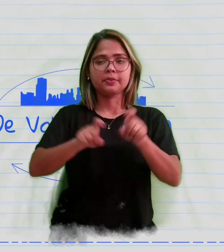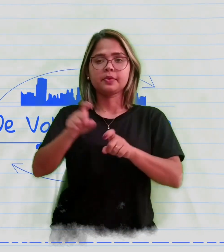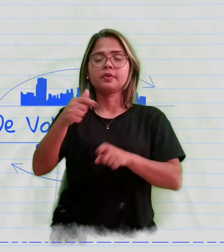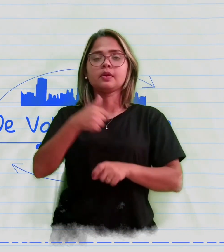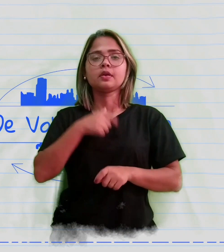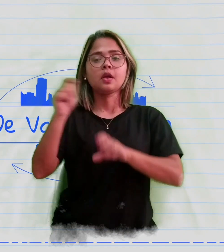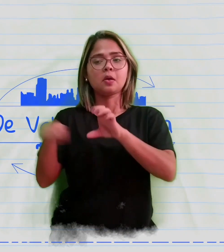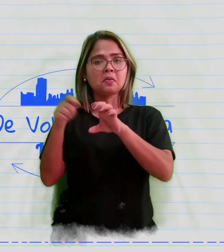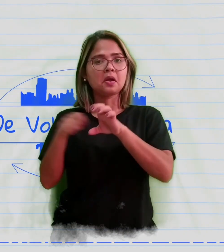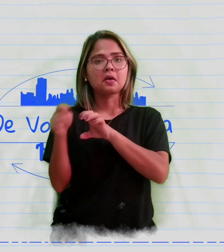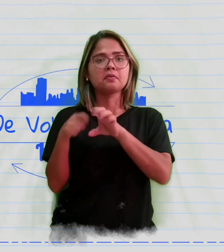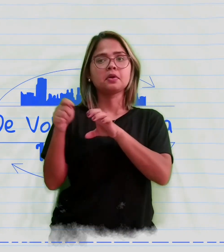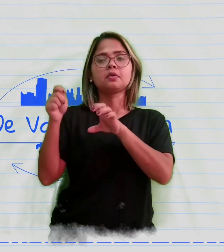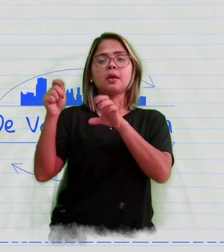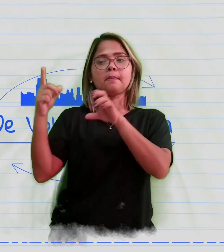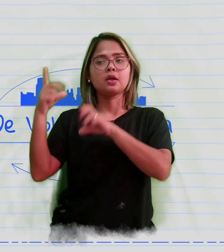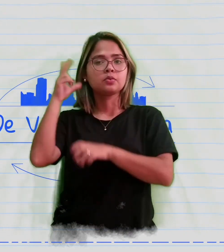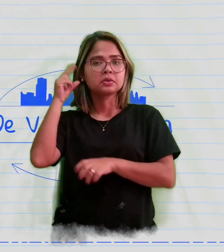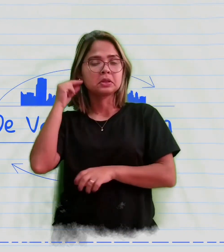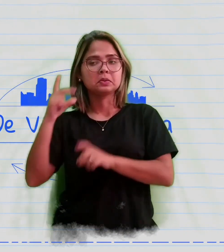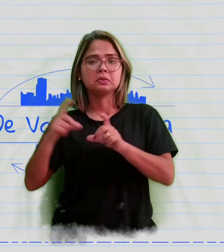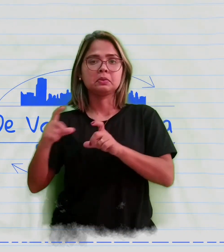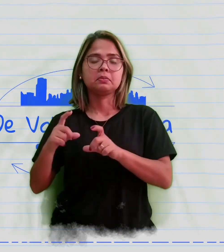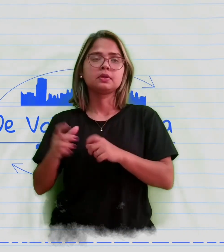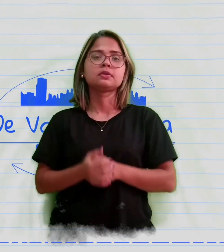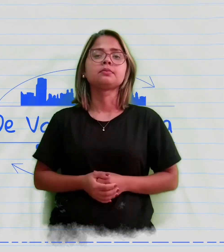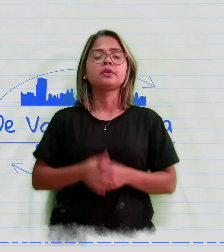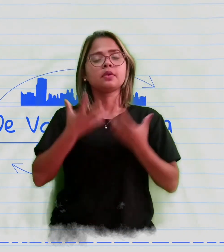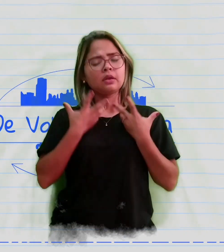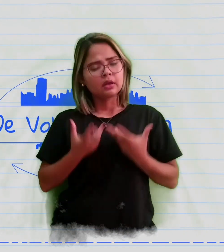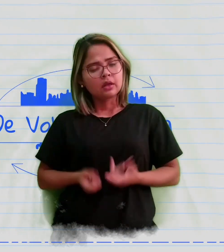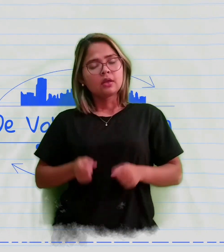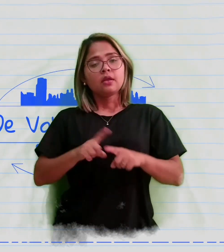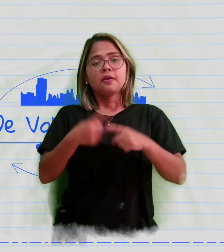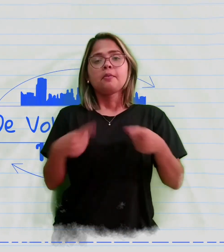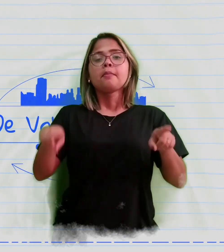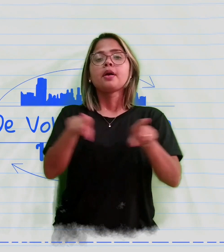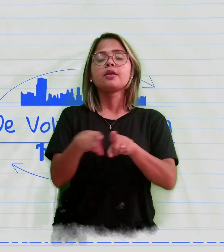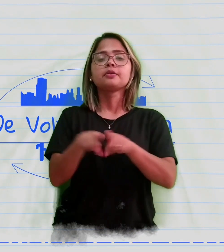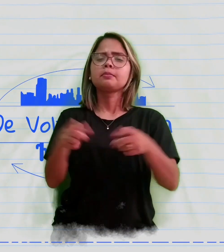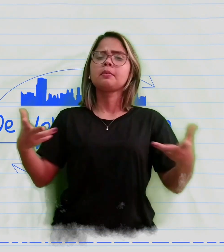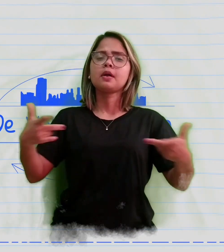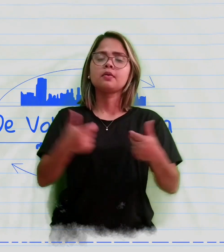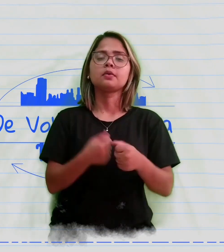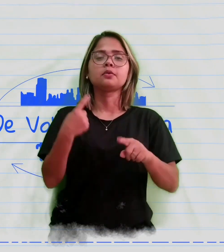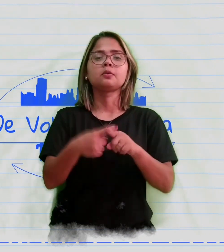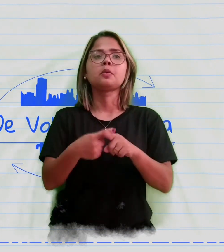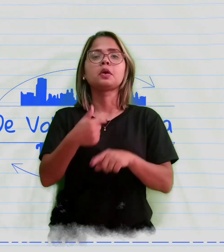mesmo. Assim, foi exaustivo, bastante exaustivo, mas foi maravilhoso ao mesmo tempo, porque eu nunca tinha feito nada desse